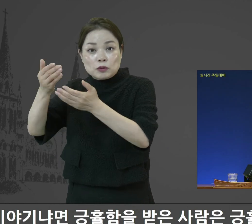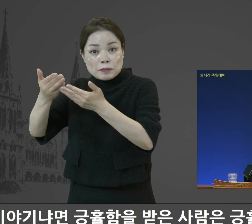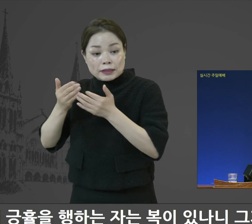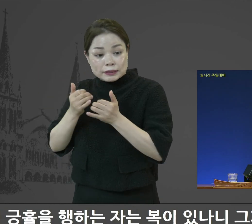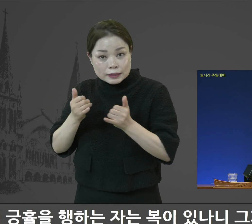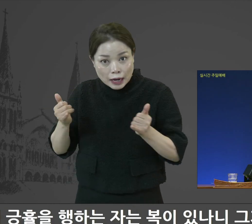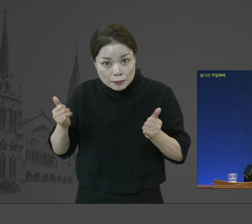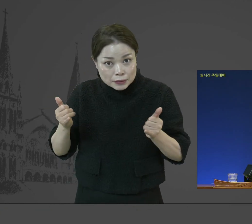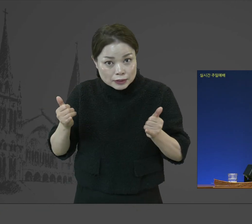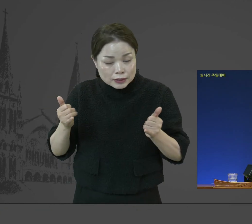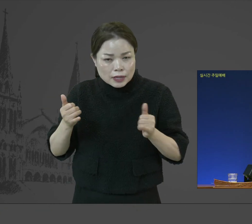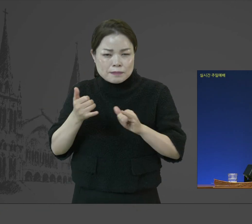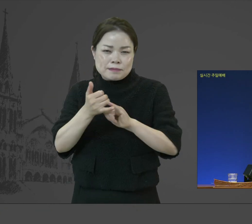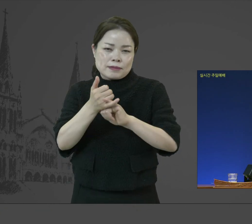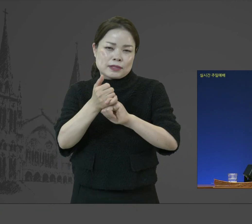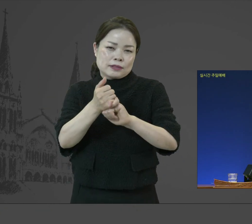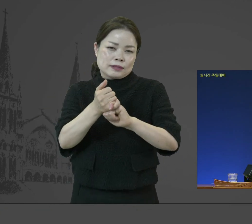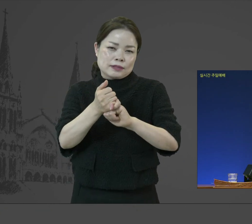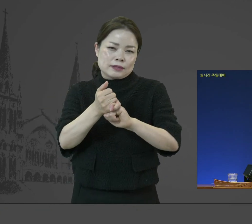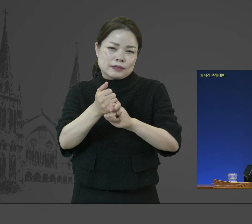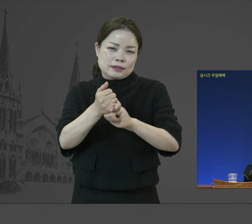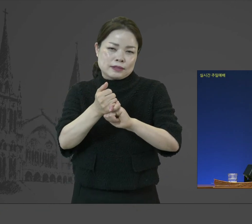사람은 반드시